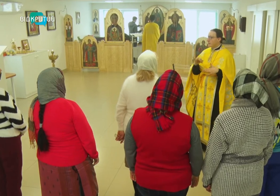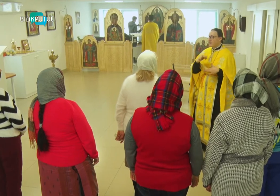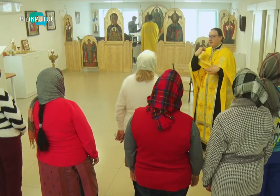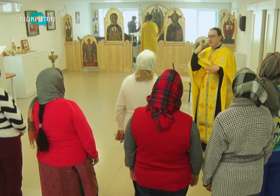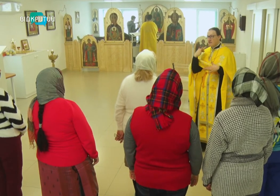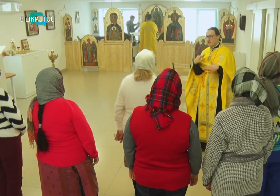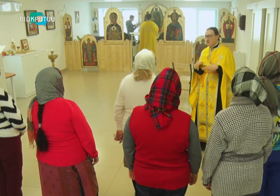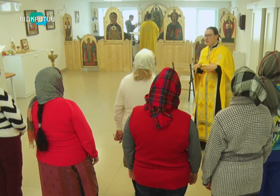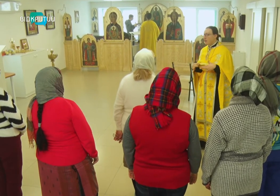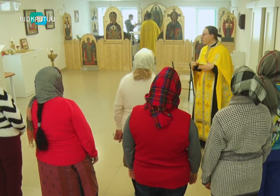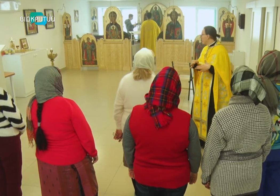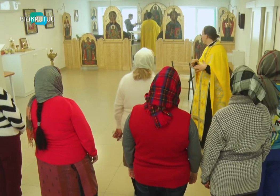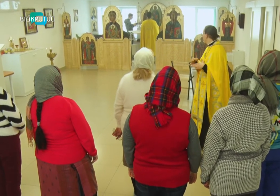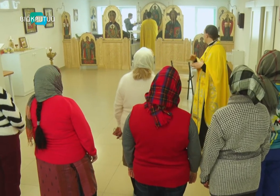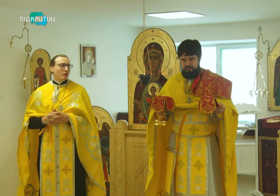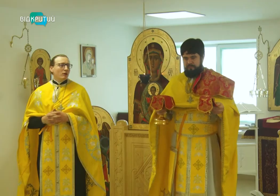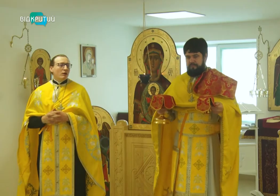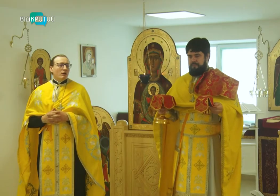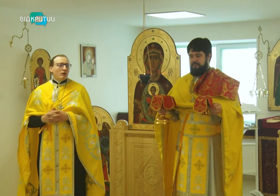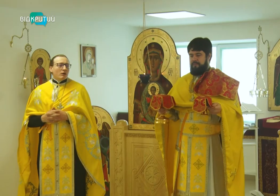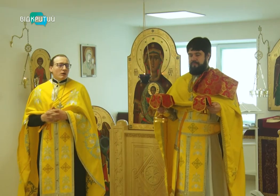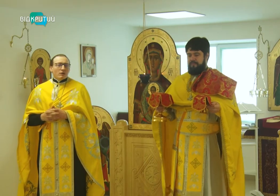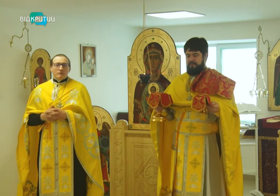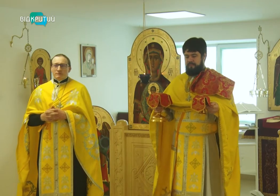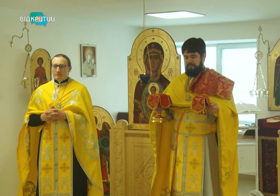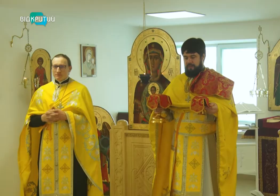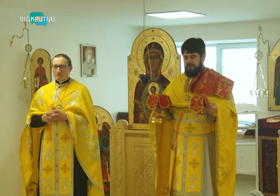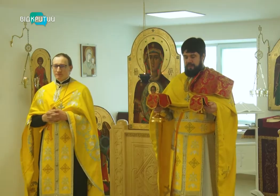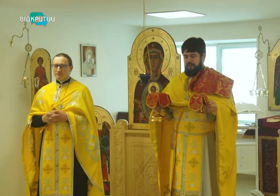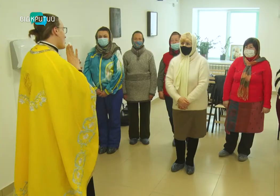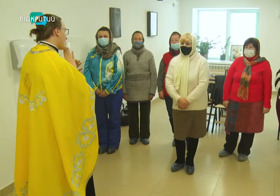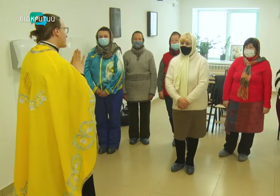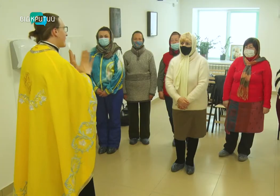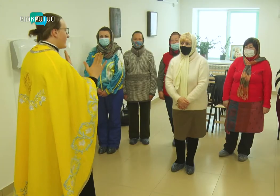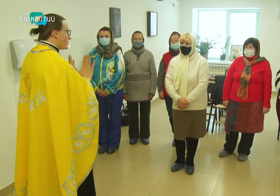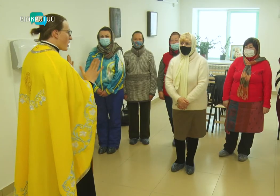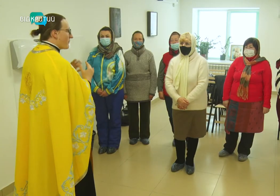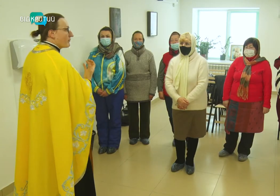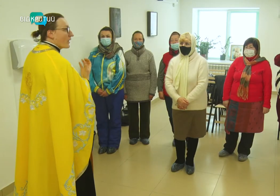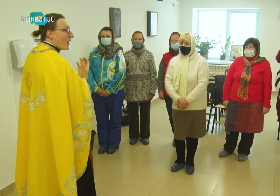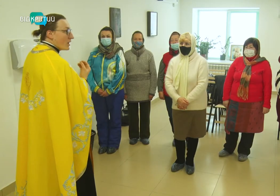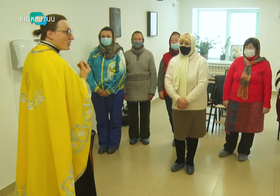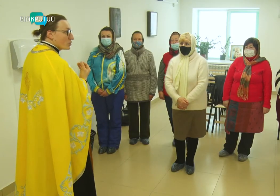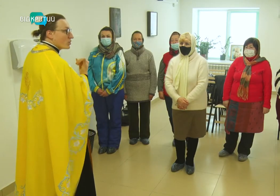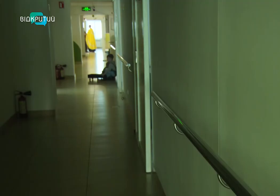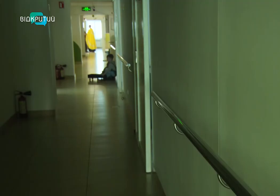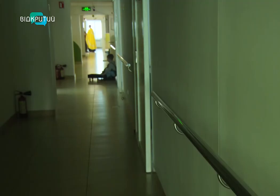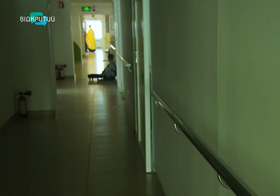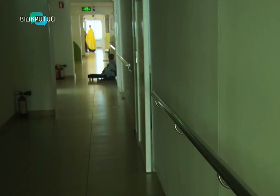Храму святого праведного Іоанна Кронштадтського в Підгородному всього рік, та коло прихожан шириться, бо тут подбали про людей з особливими